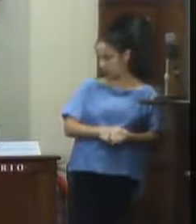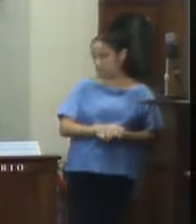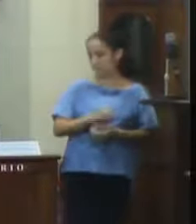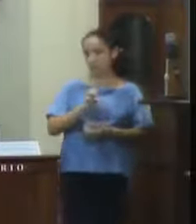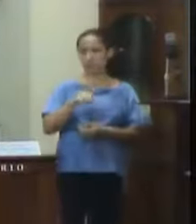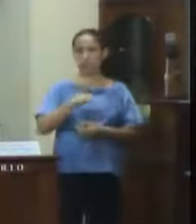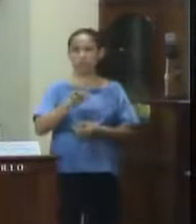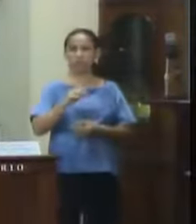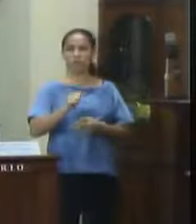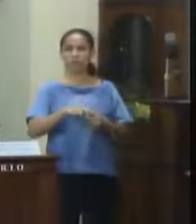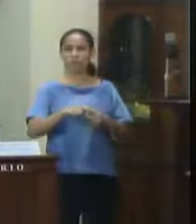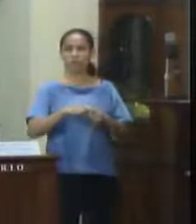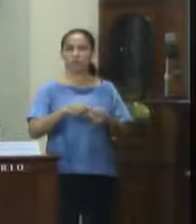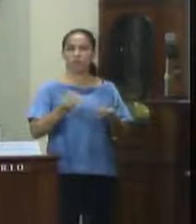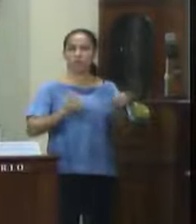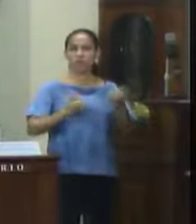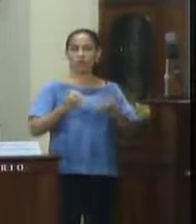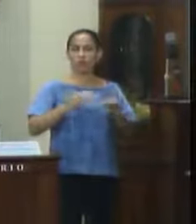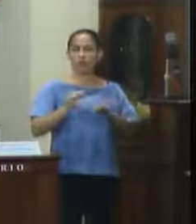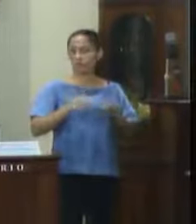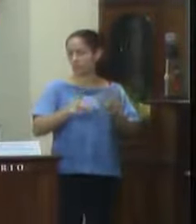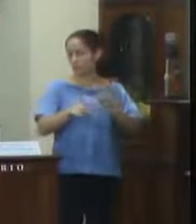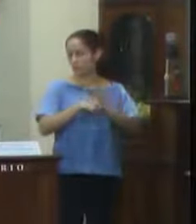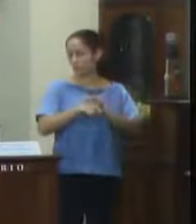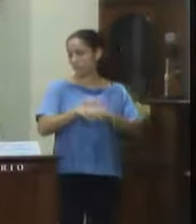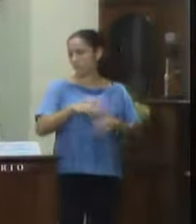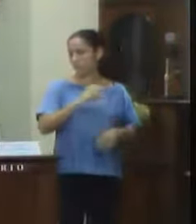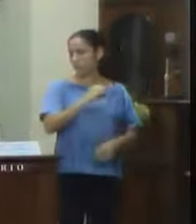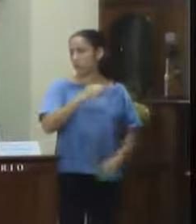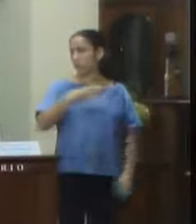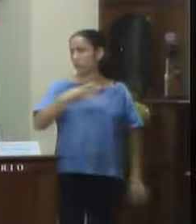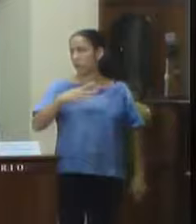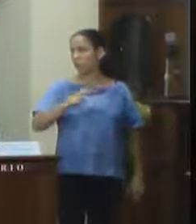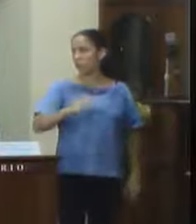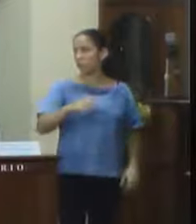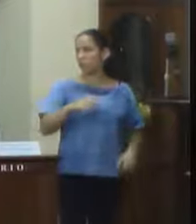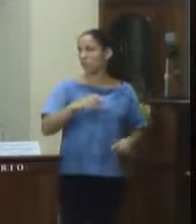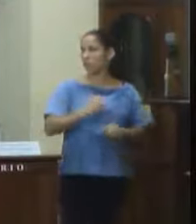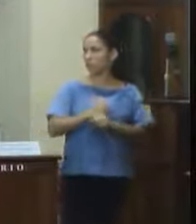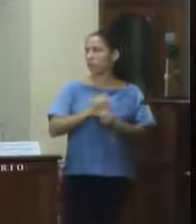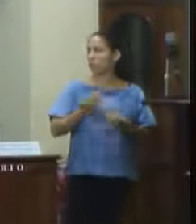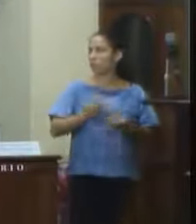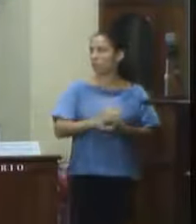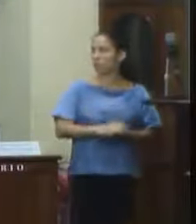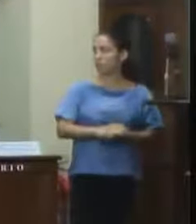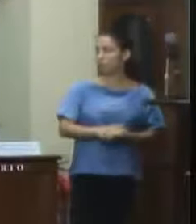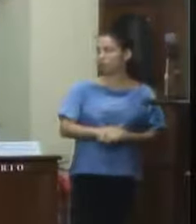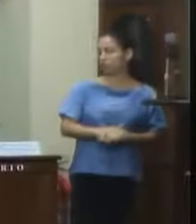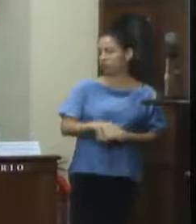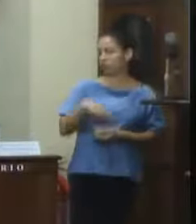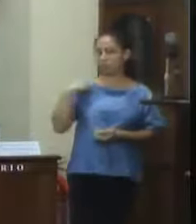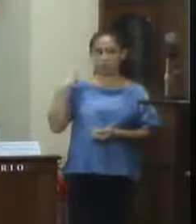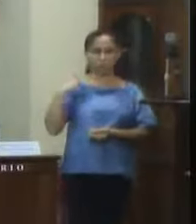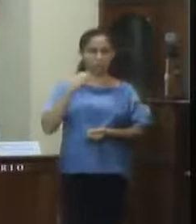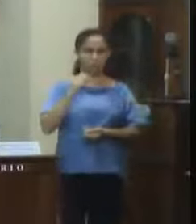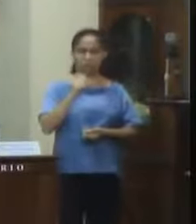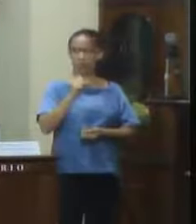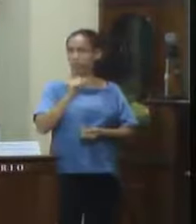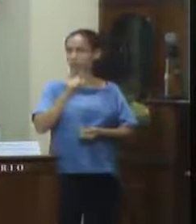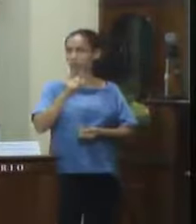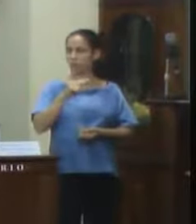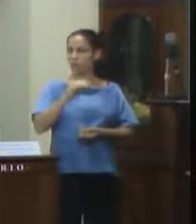Emenda modificativa ao projeto de lei ordinária número 045 de 2018. Vereador Silvio